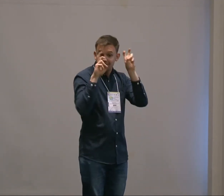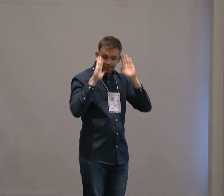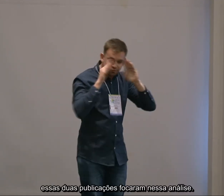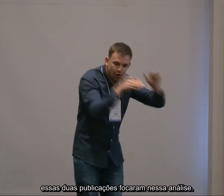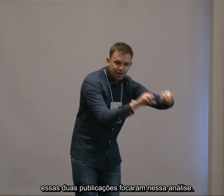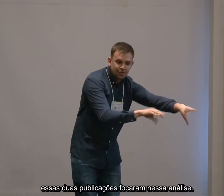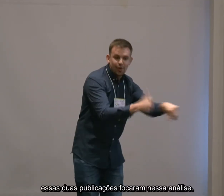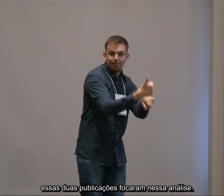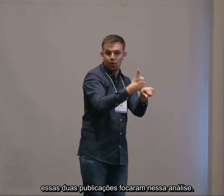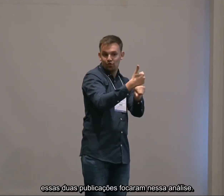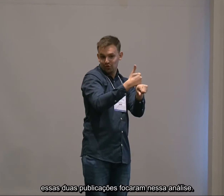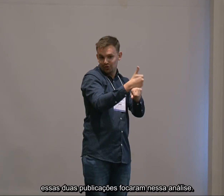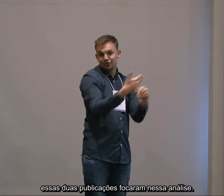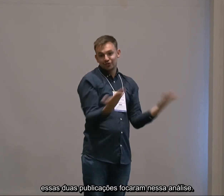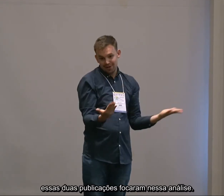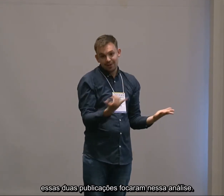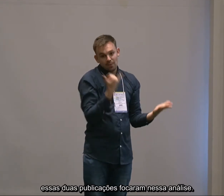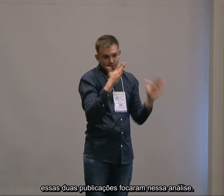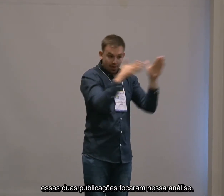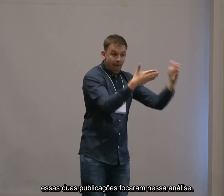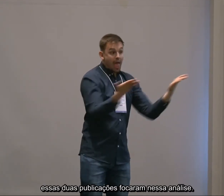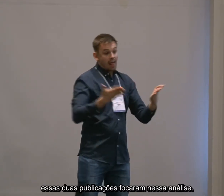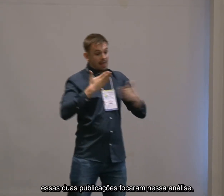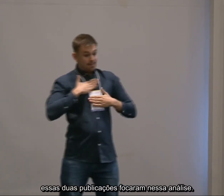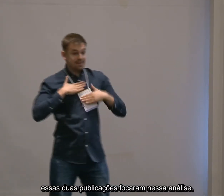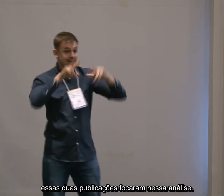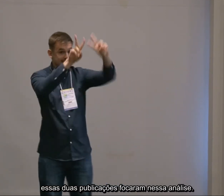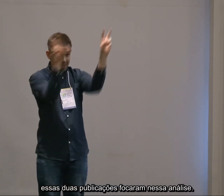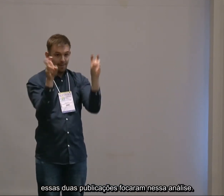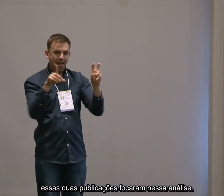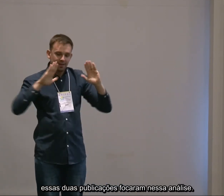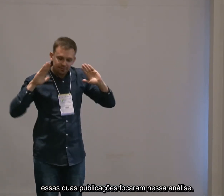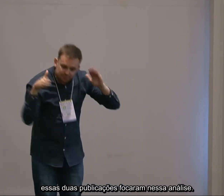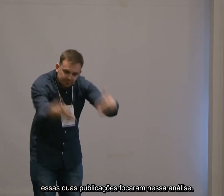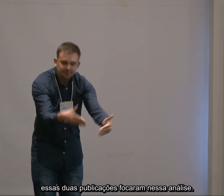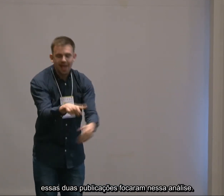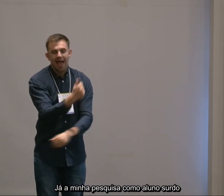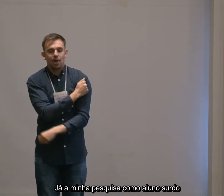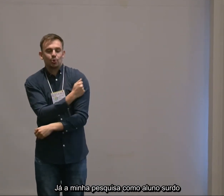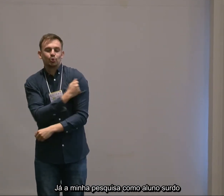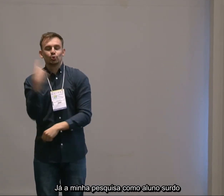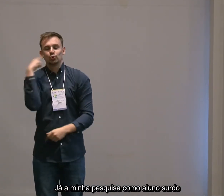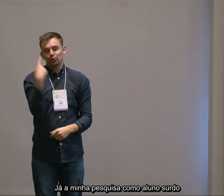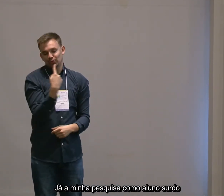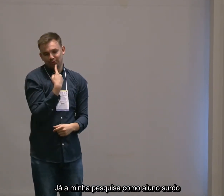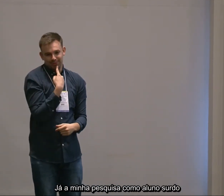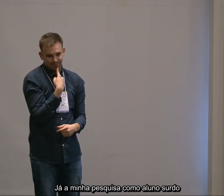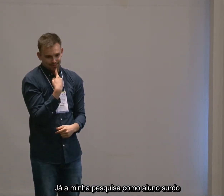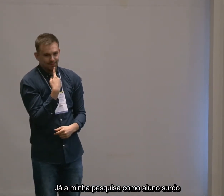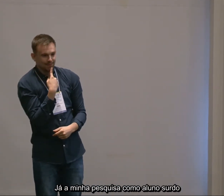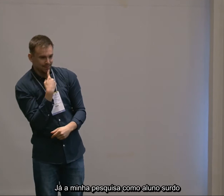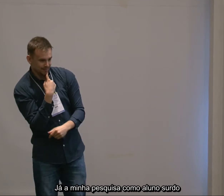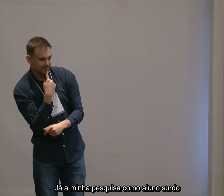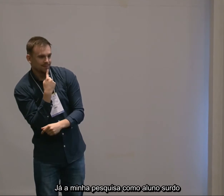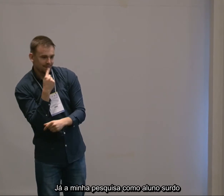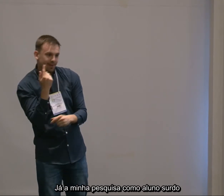essas duas publicações focaram nessa análise já a minha pesquisa como aluno surdo